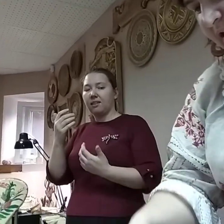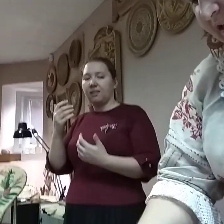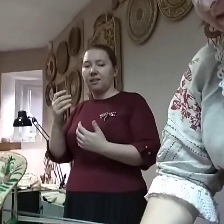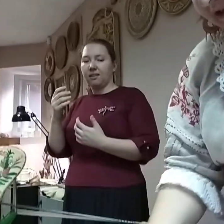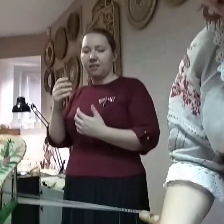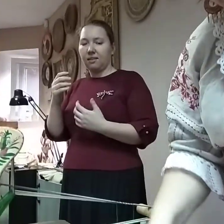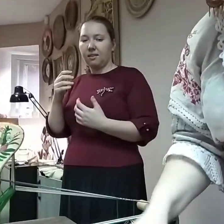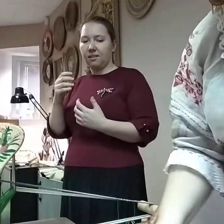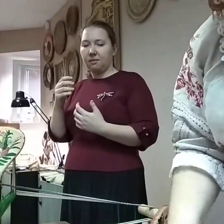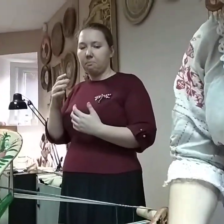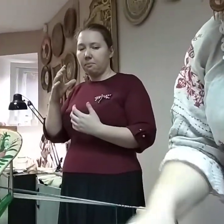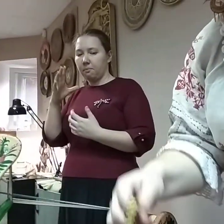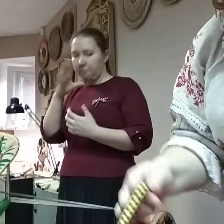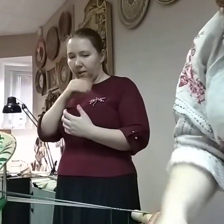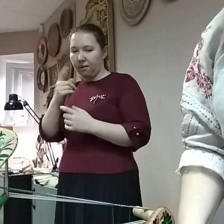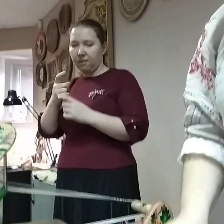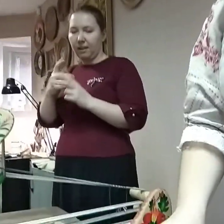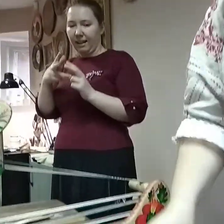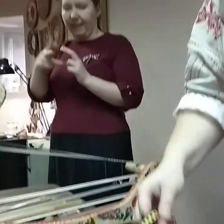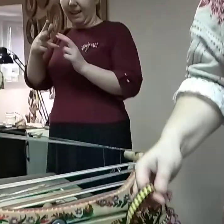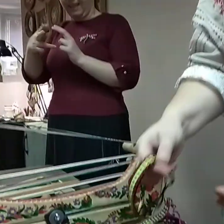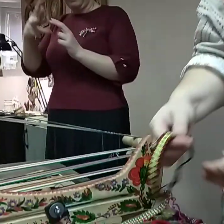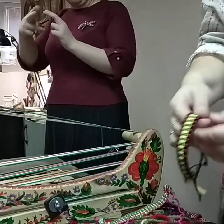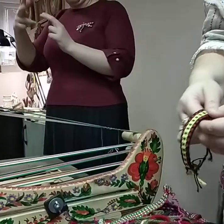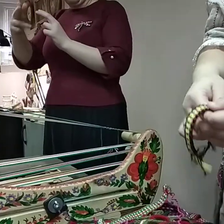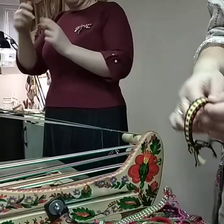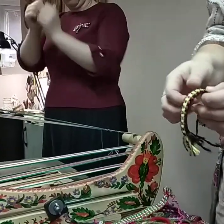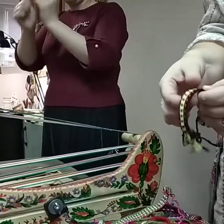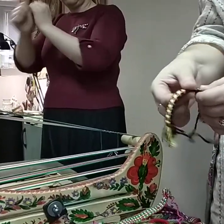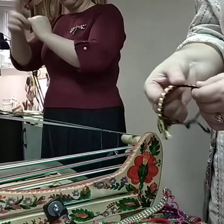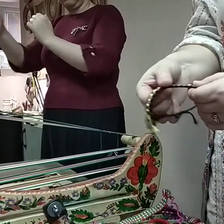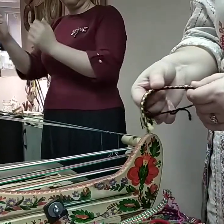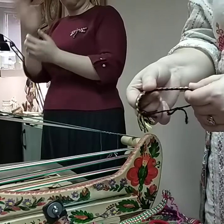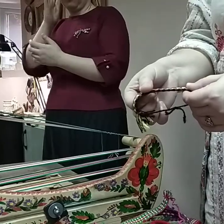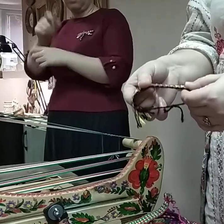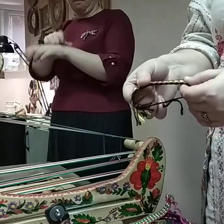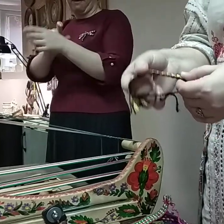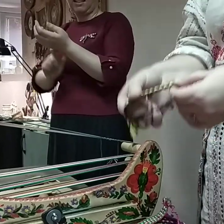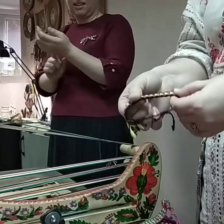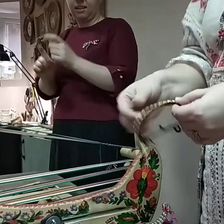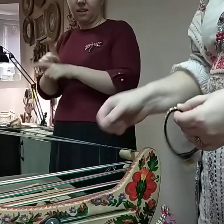у вас вот такие браслетики. Значит,